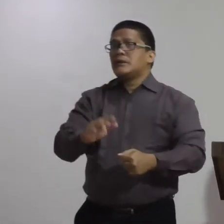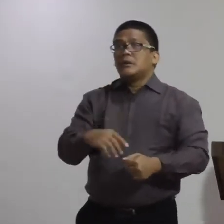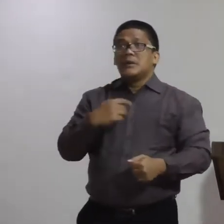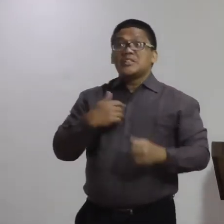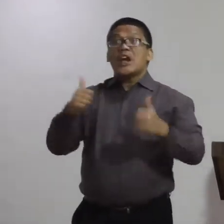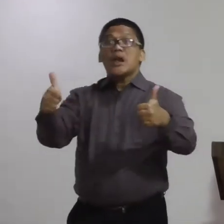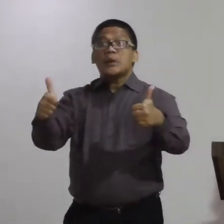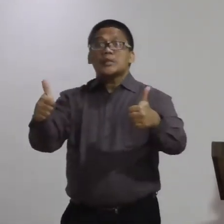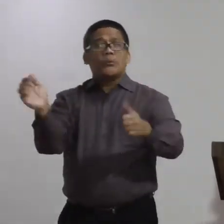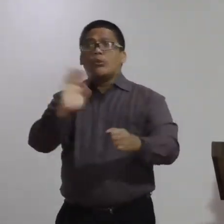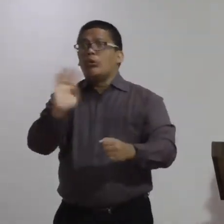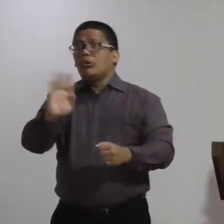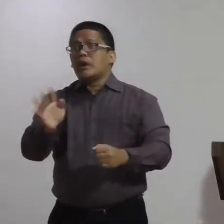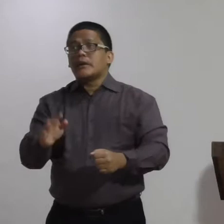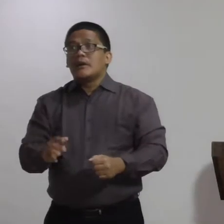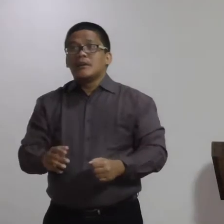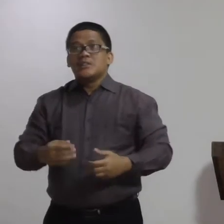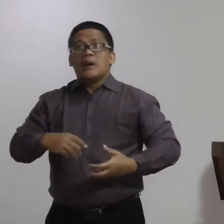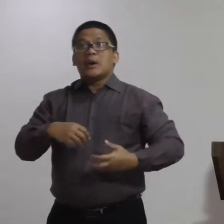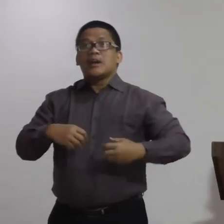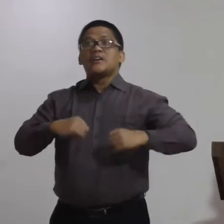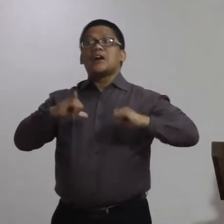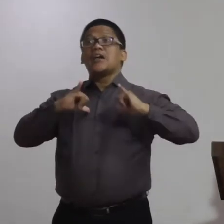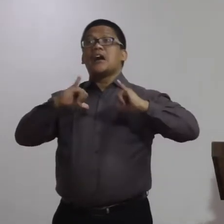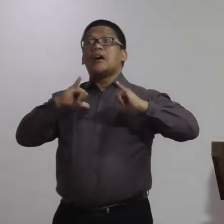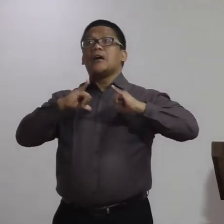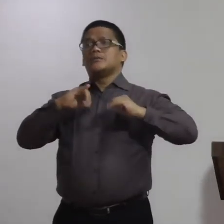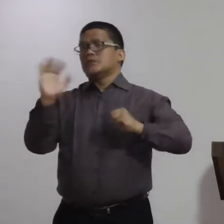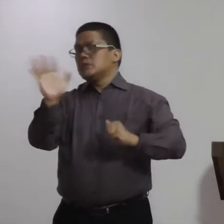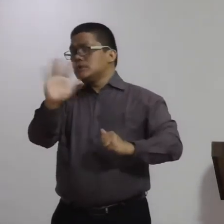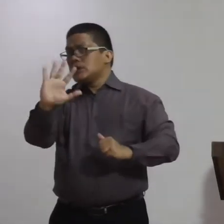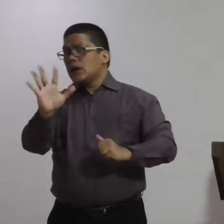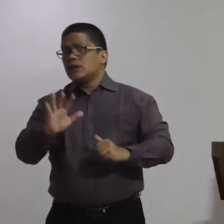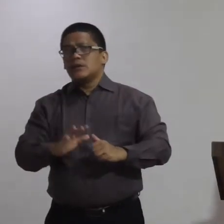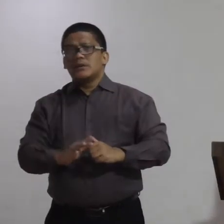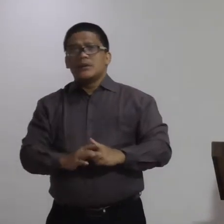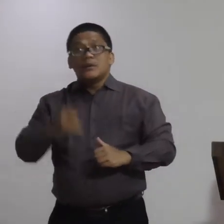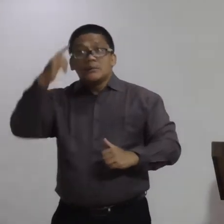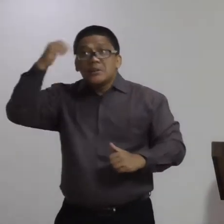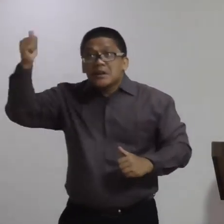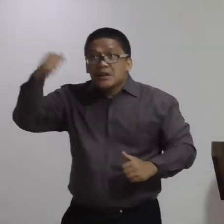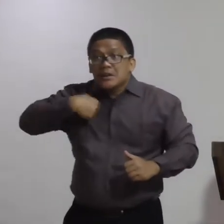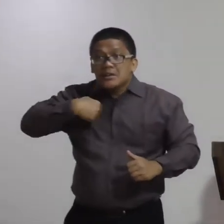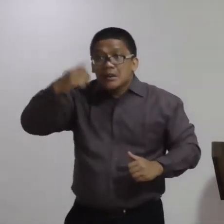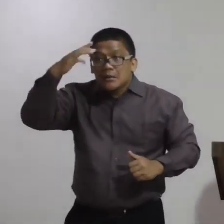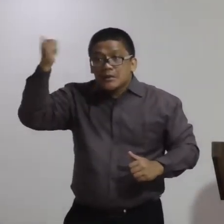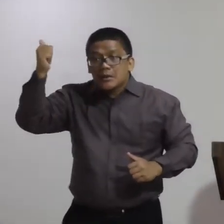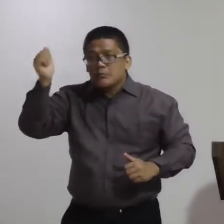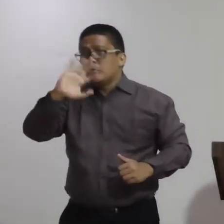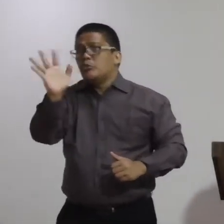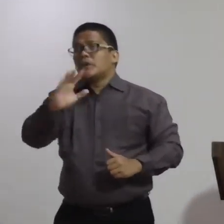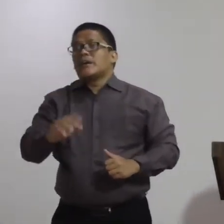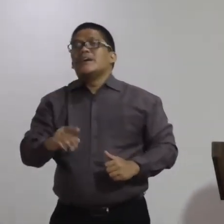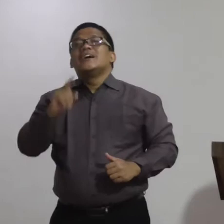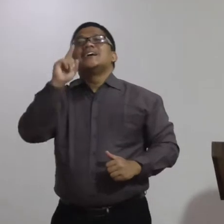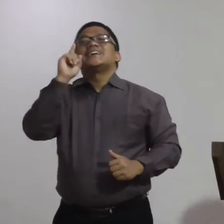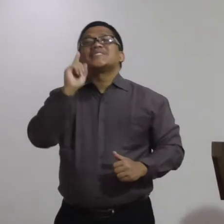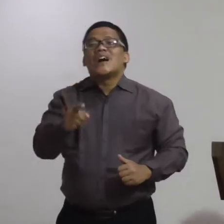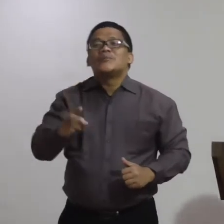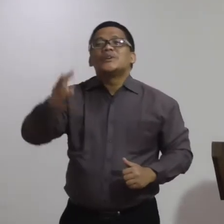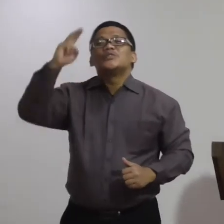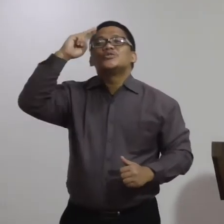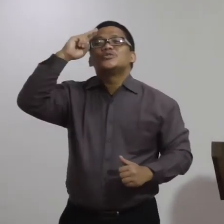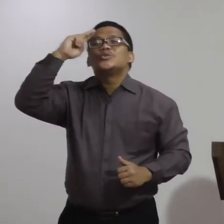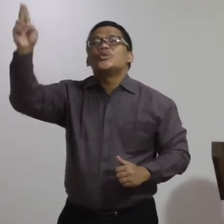hebatnya kita, bukan karena harta kita, bukan karena pinternya kita, ya, tapi oleh karena kerelaan hati